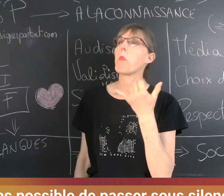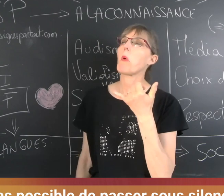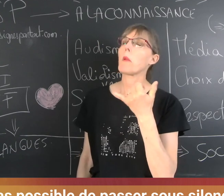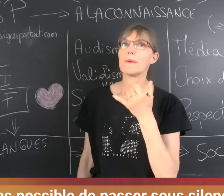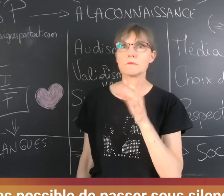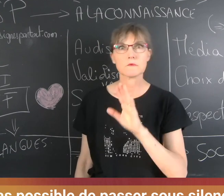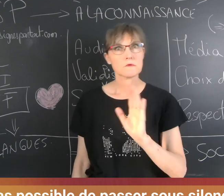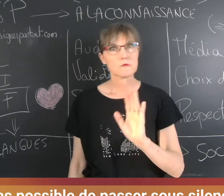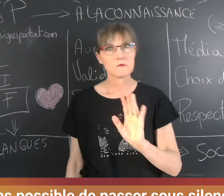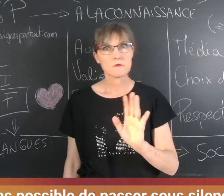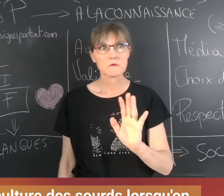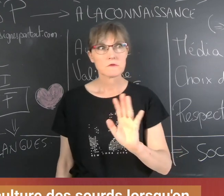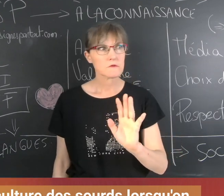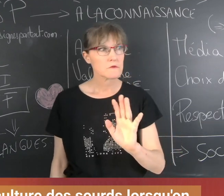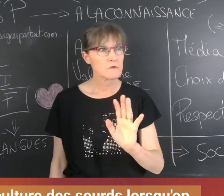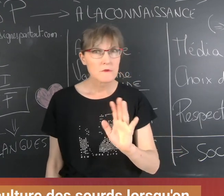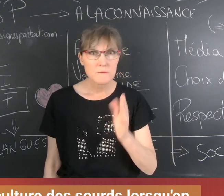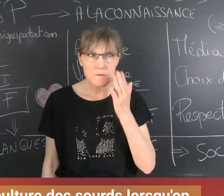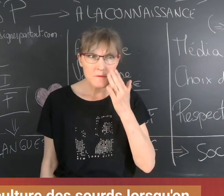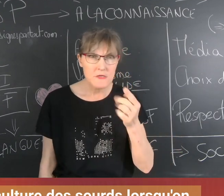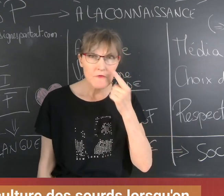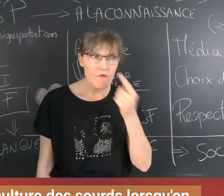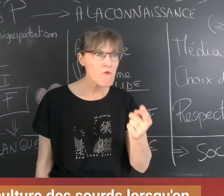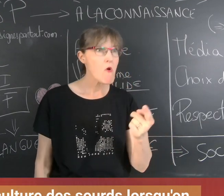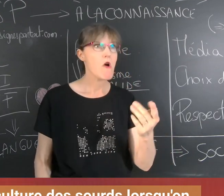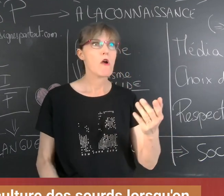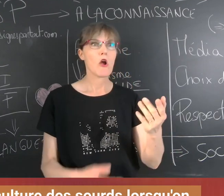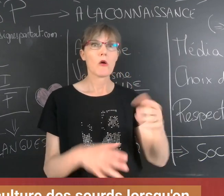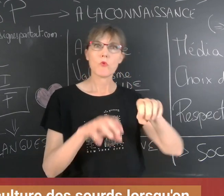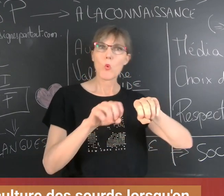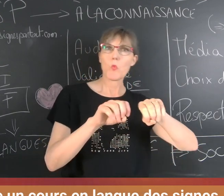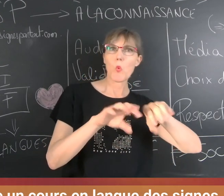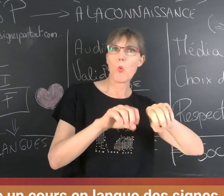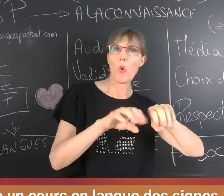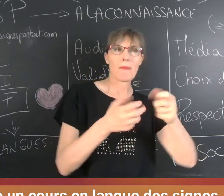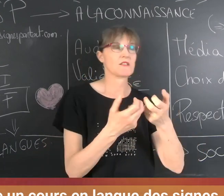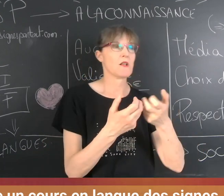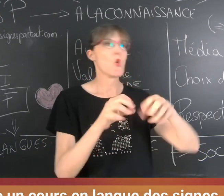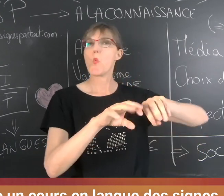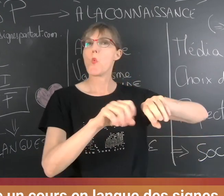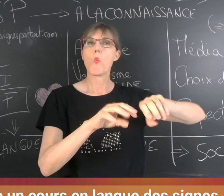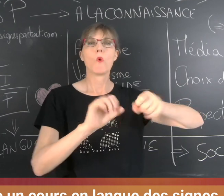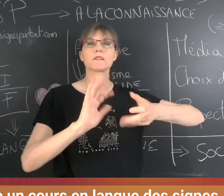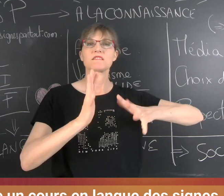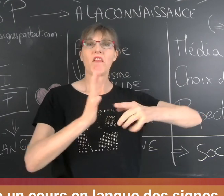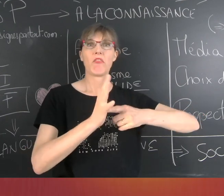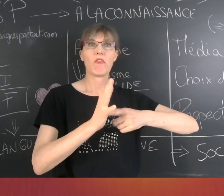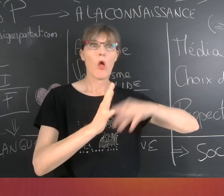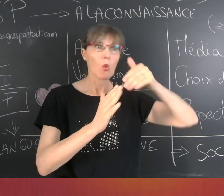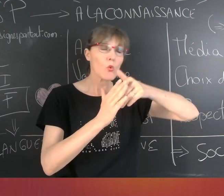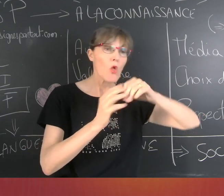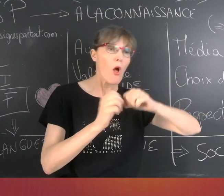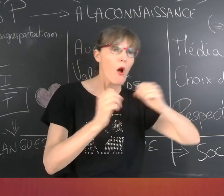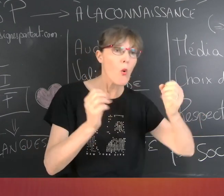C'est pas possible de passer sous silence la culture des sourds. Lorsqu'on donne un cours en langue des